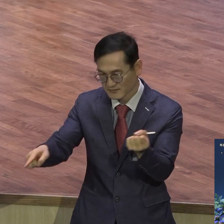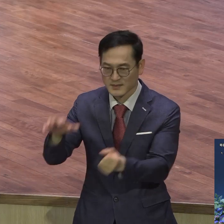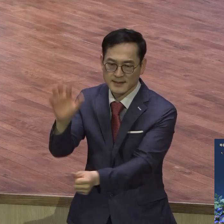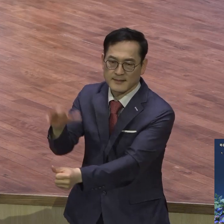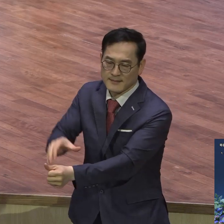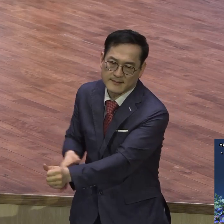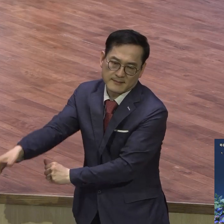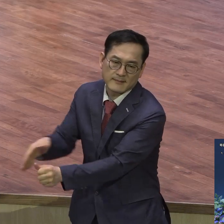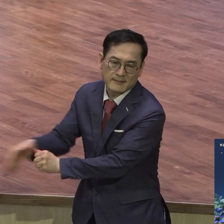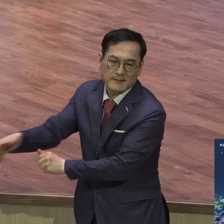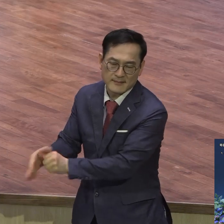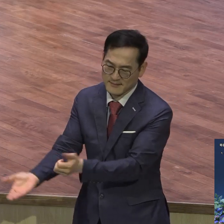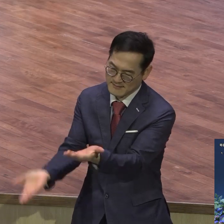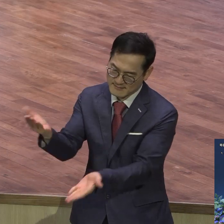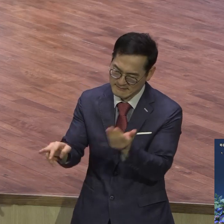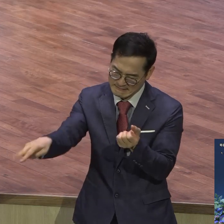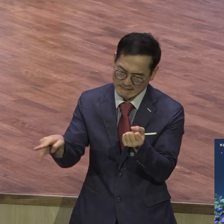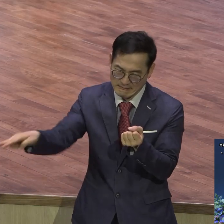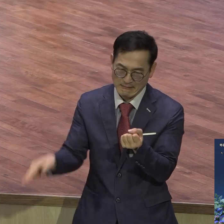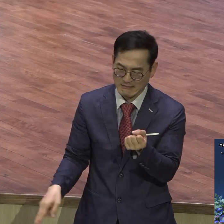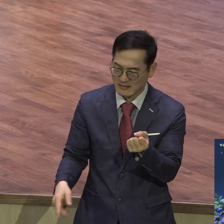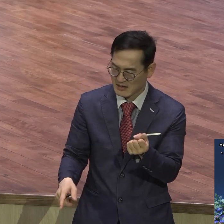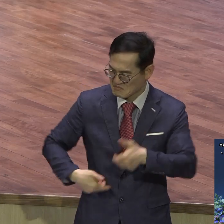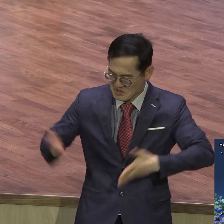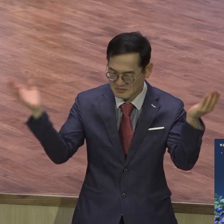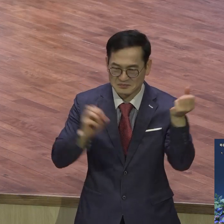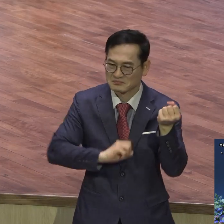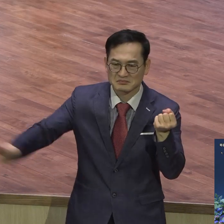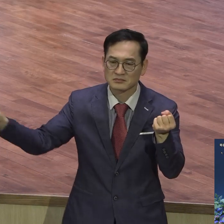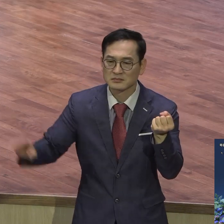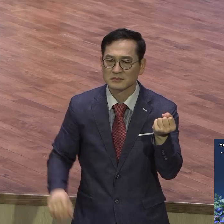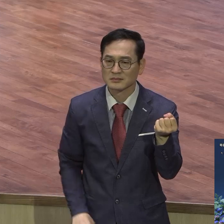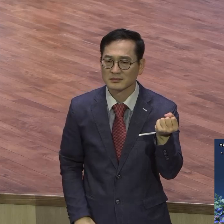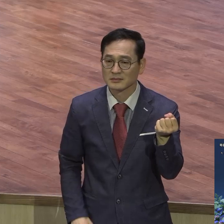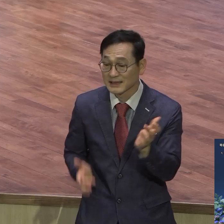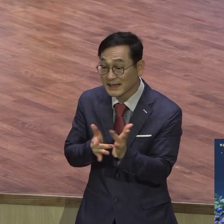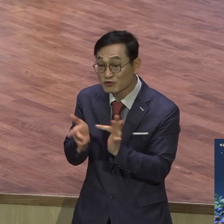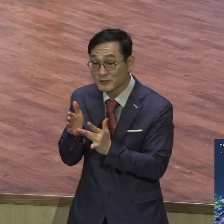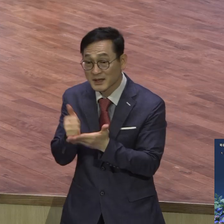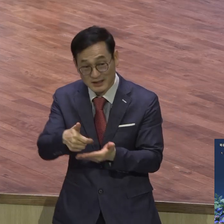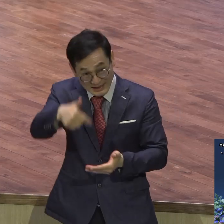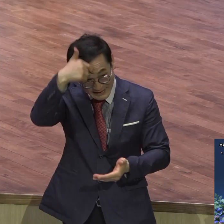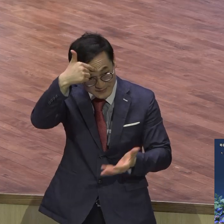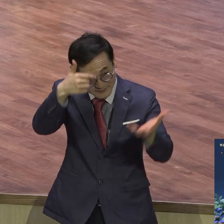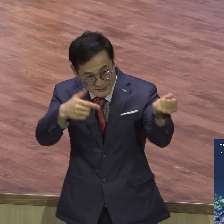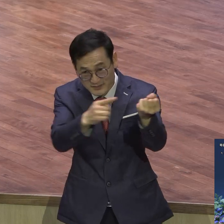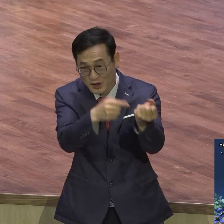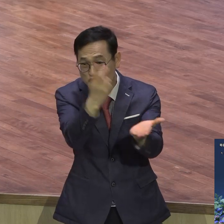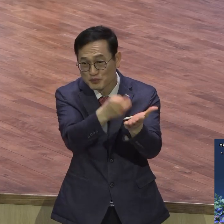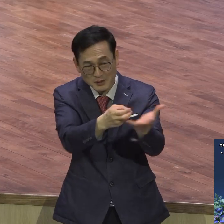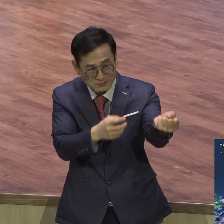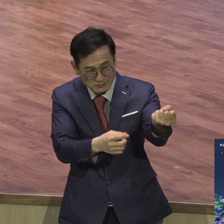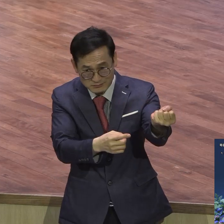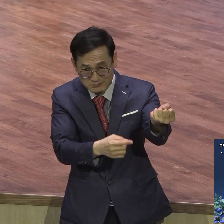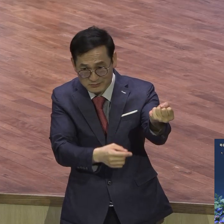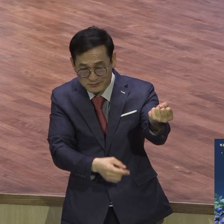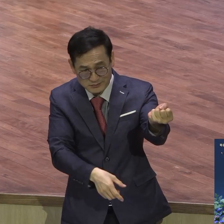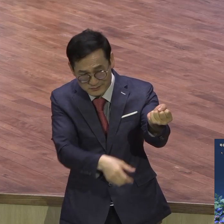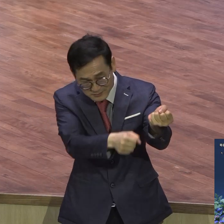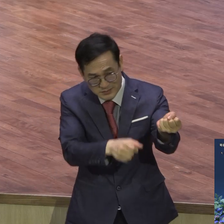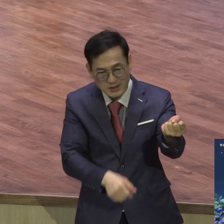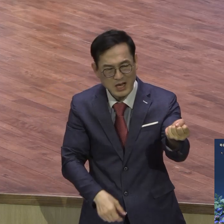비판하고 판단하고 죽이는 삶을 살고 있었어요 예수님께서는 이런 잘못된 고정관념 이 선협견을